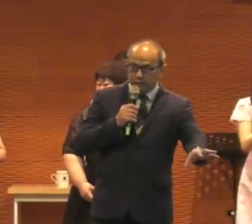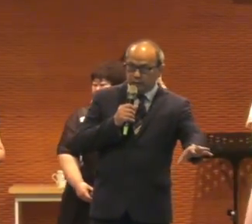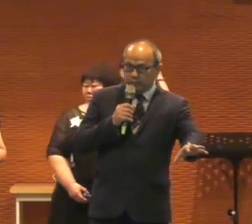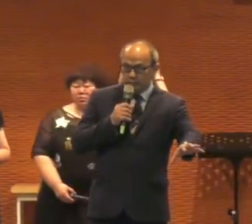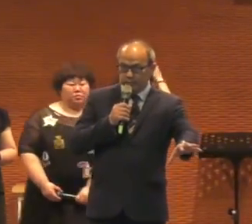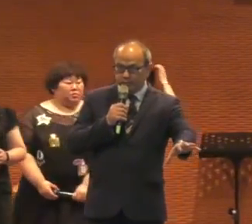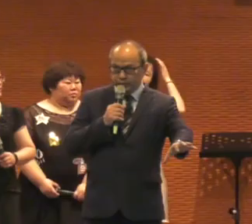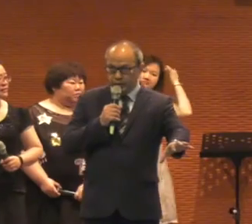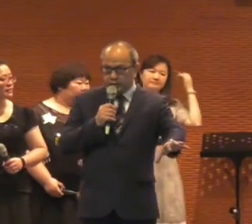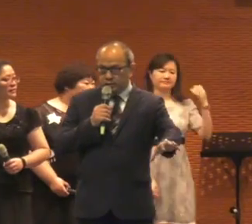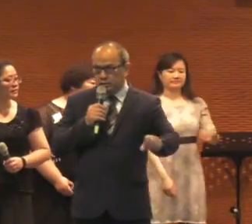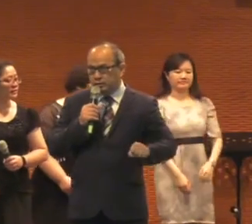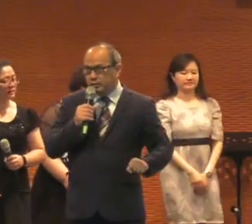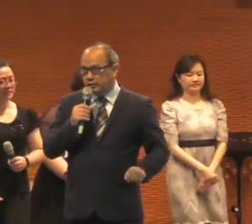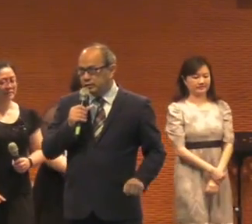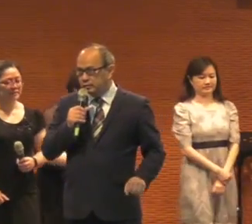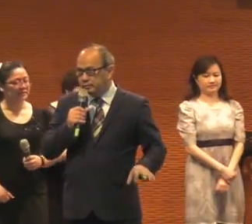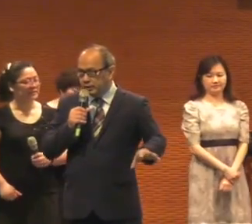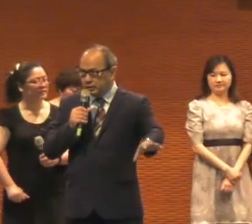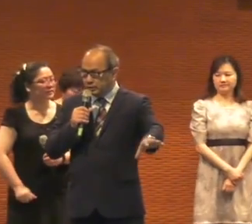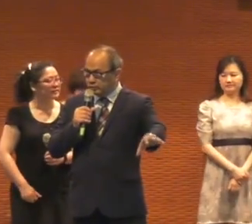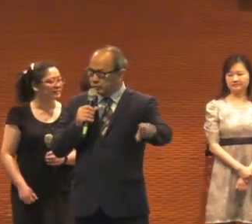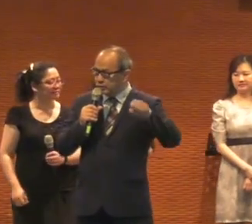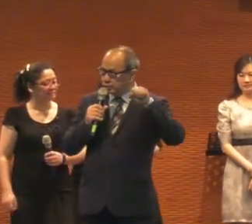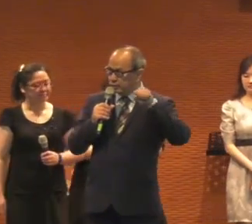中，从肉体当中被呼召出来。